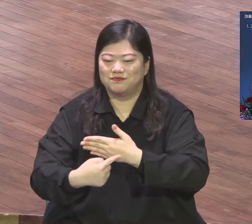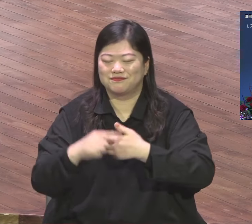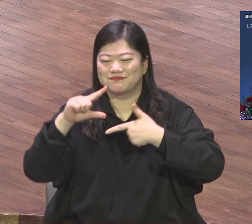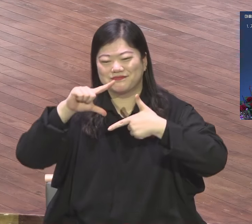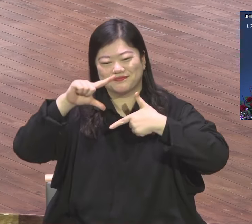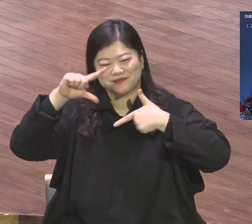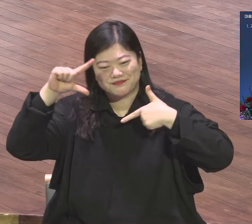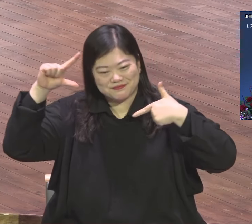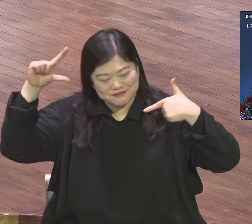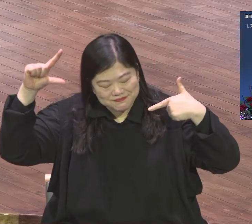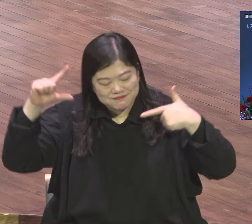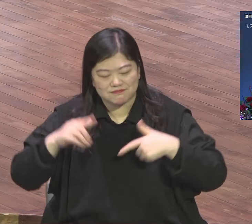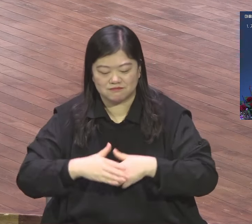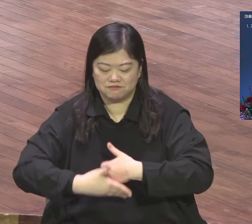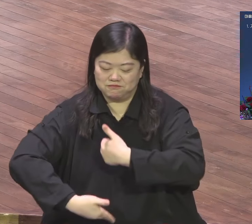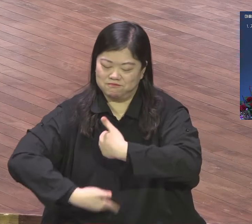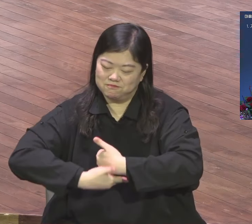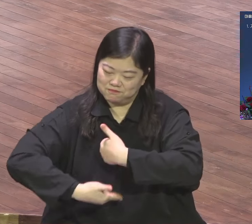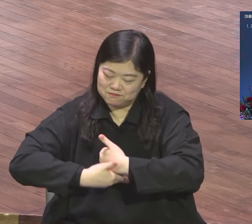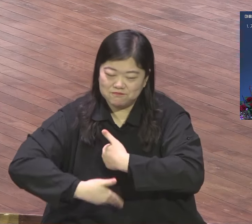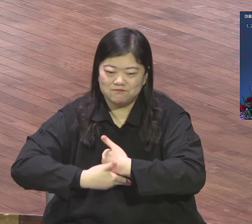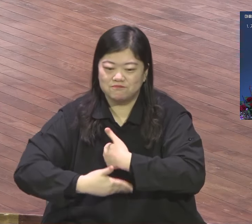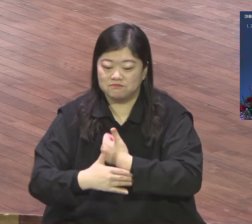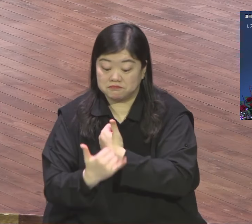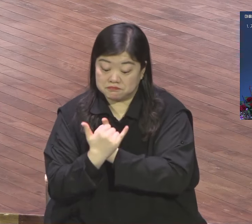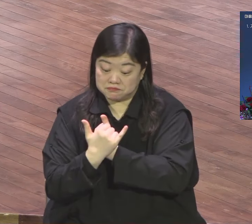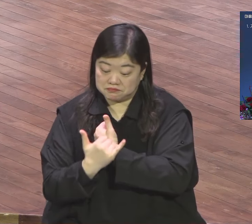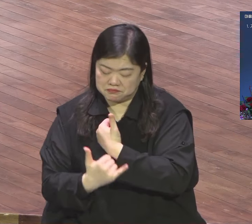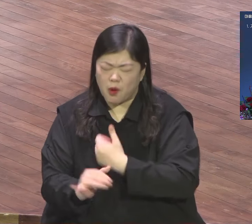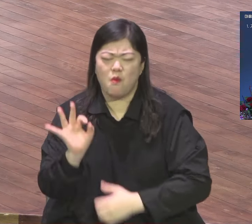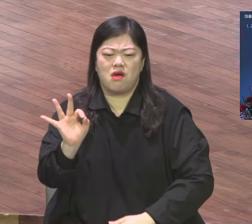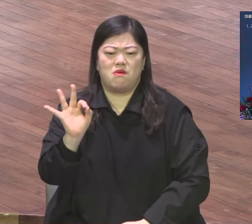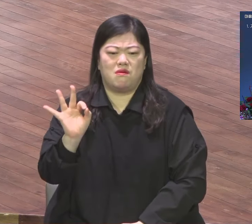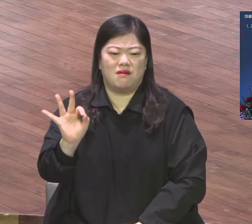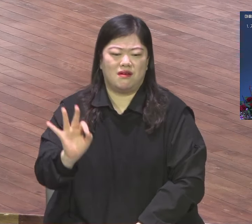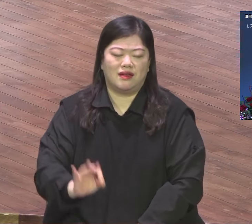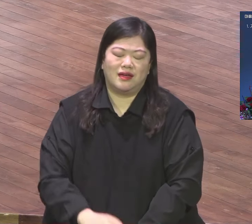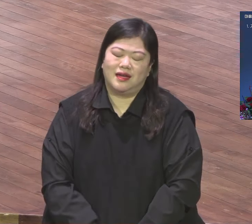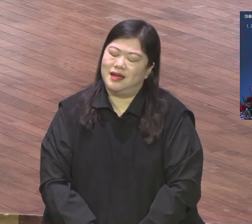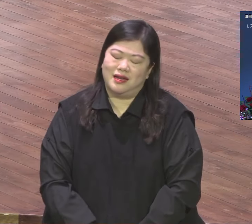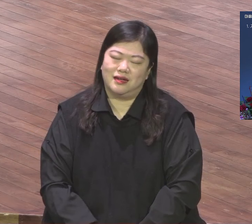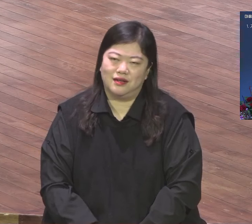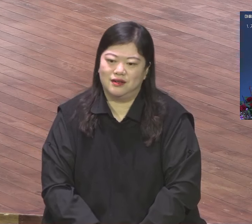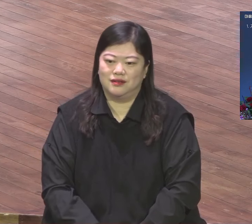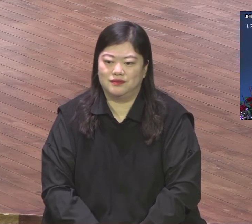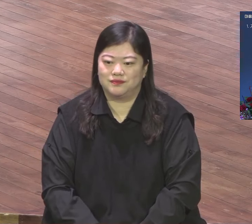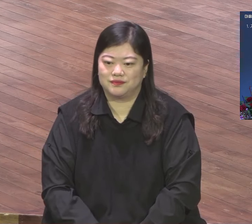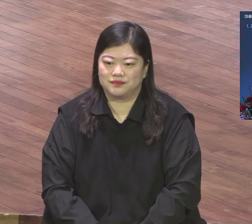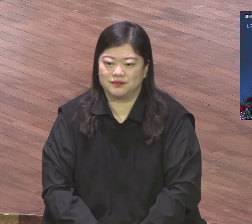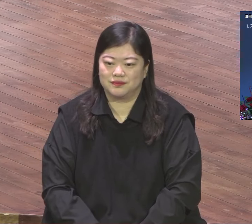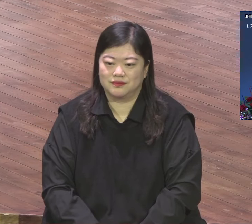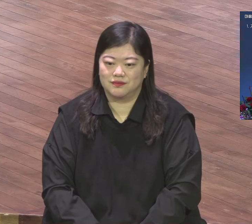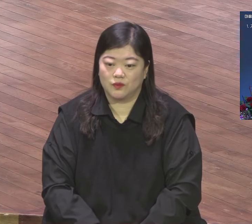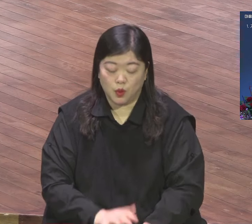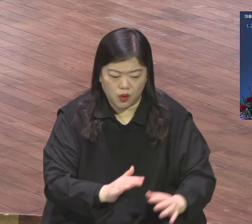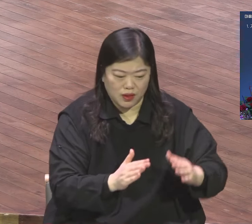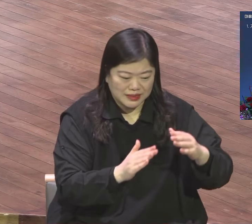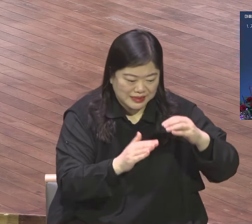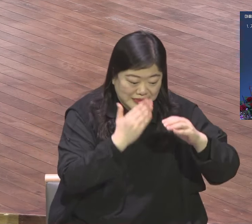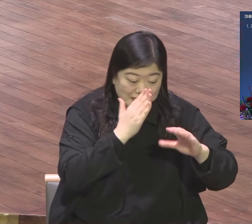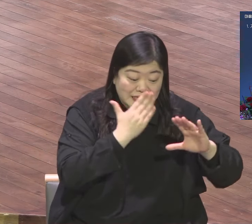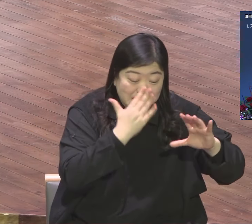이걸 가득 차 있어요. 주변에 있던 사람들도 제자들을 엄청 띄워줬겠죠.